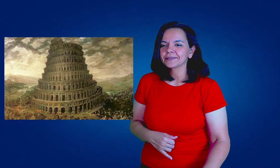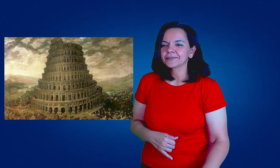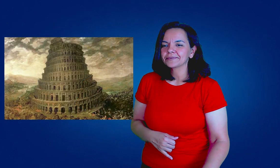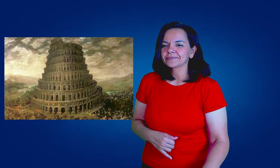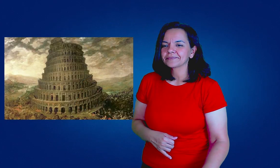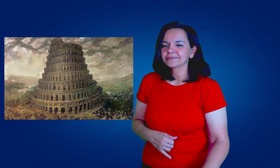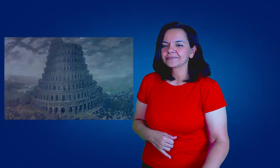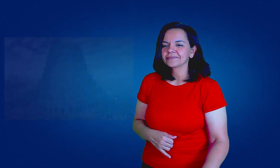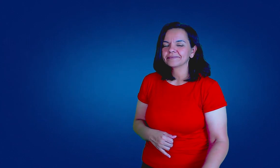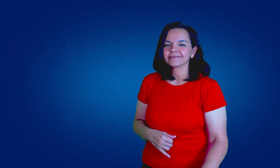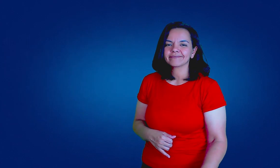Desculpa.